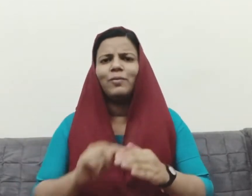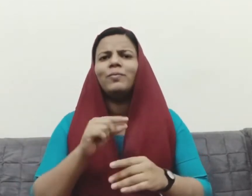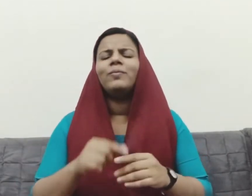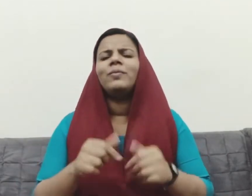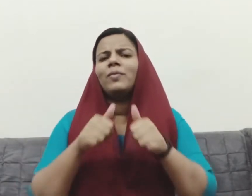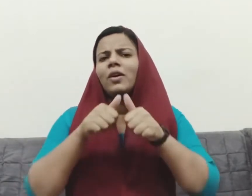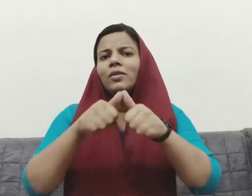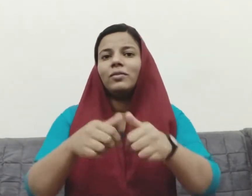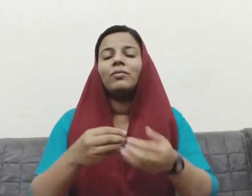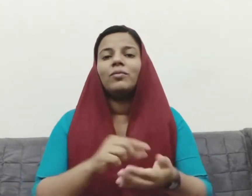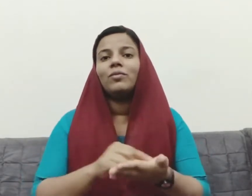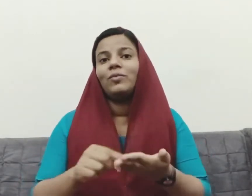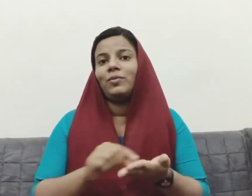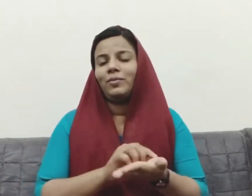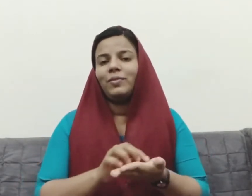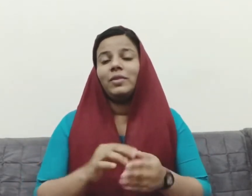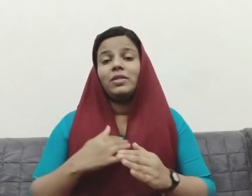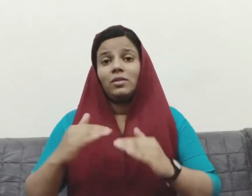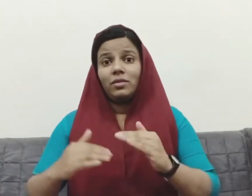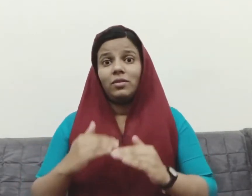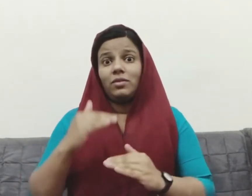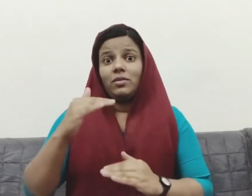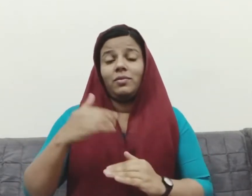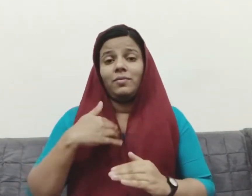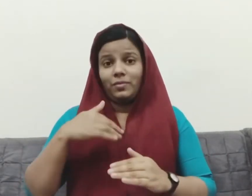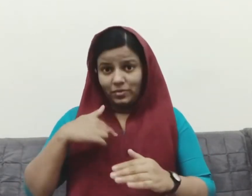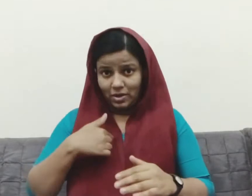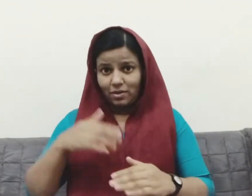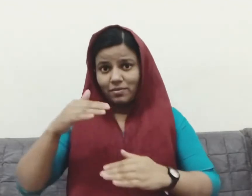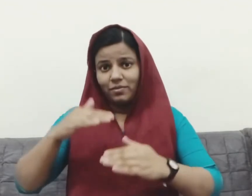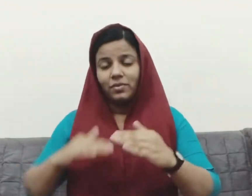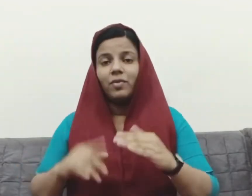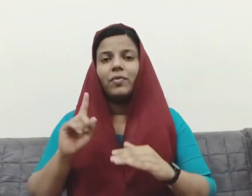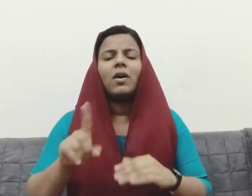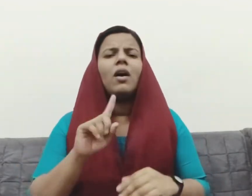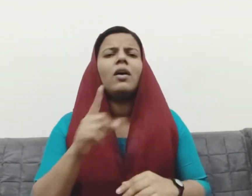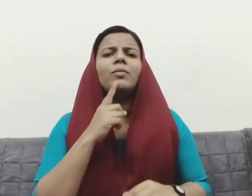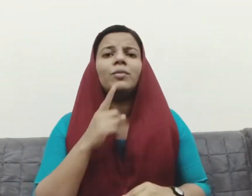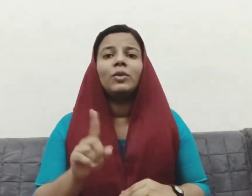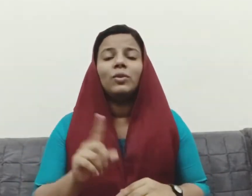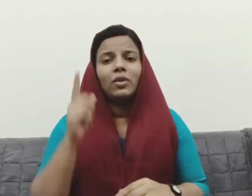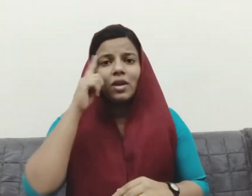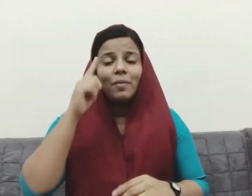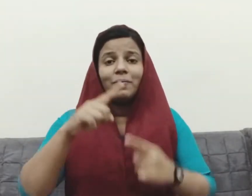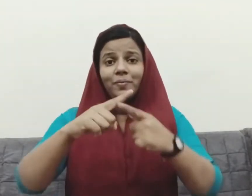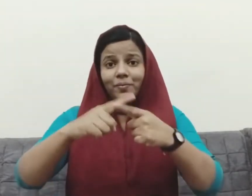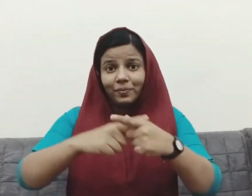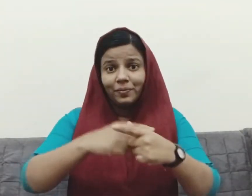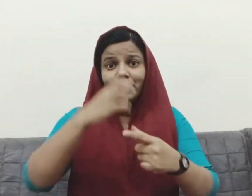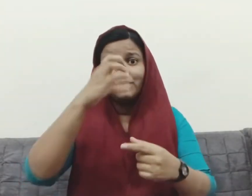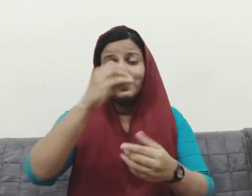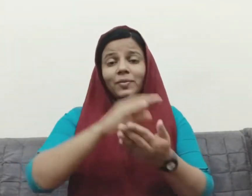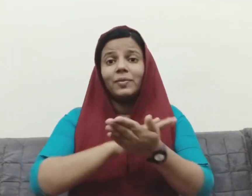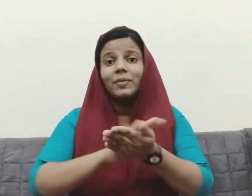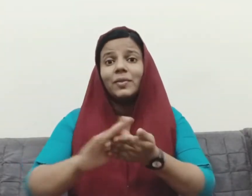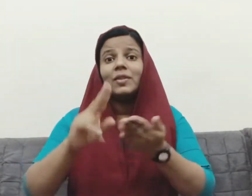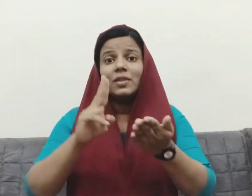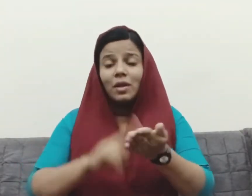എന്ന് ഉത്തരം പറഞ്ഞു. അവൻ വളരണം, ഞാനോ കുറയണമെന്ന് ഉത്തരം പറഞ്ഞു. ഇതാരാ പറഞ്ഞെന്നറിയാമോ? യോഹന്നാൻ സ്നാപകൻ